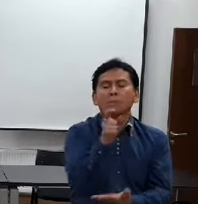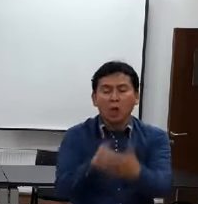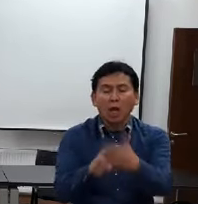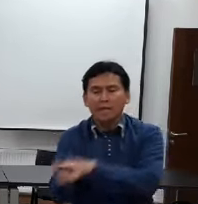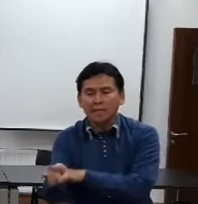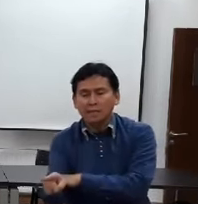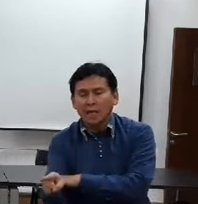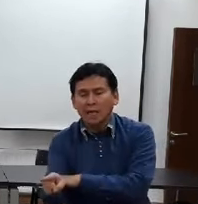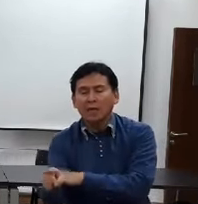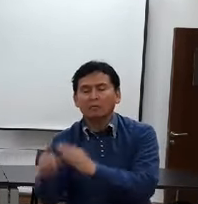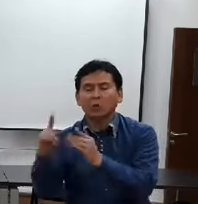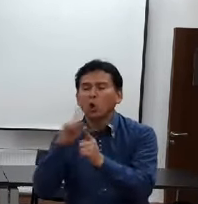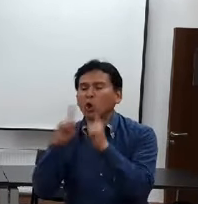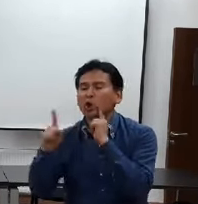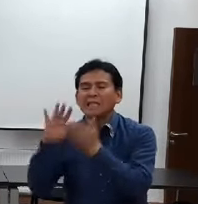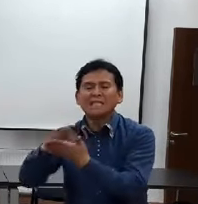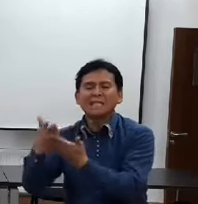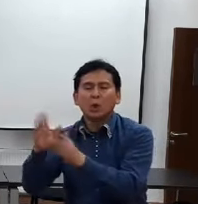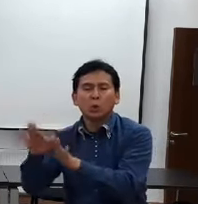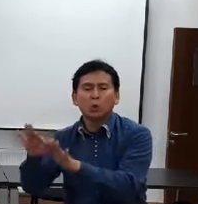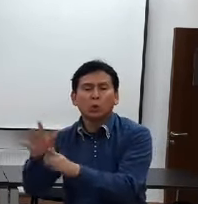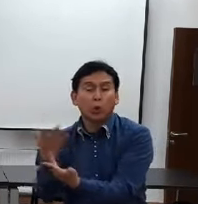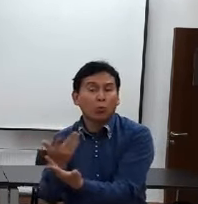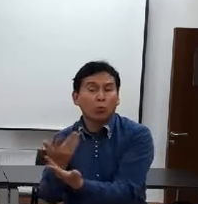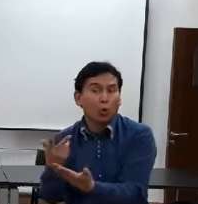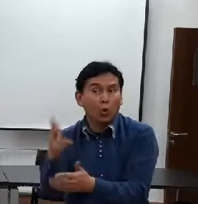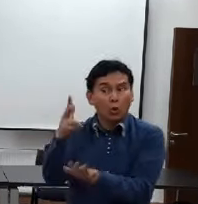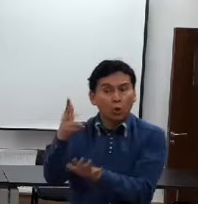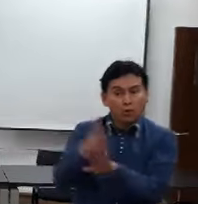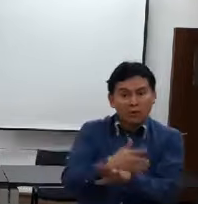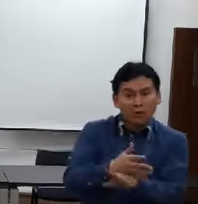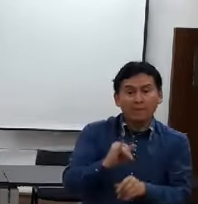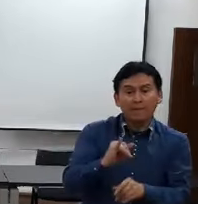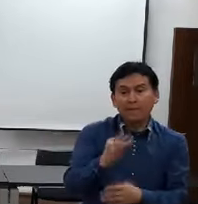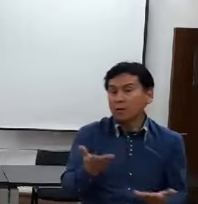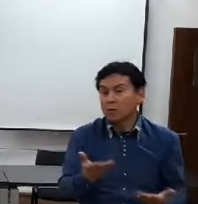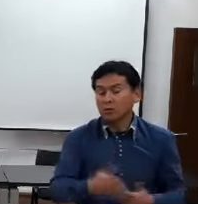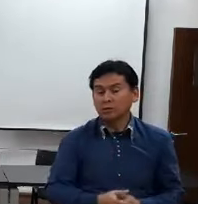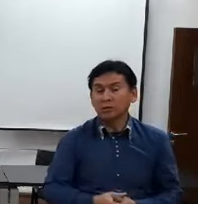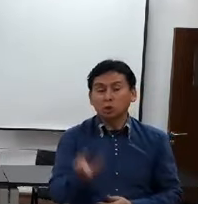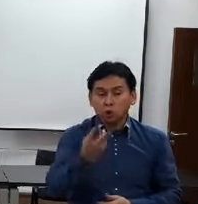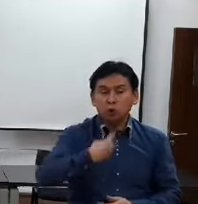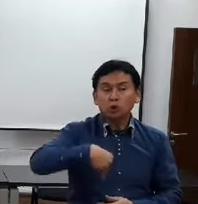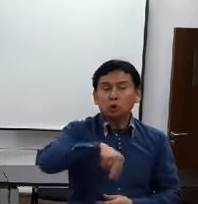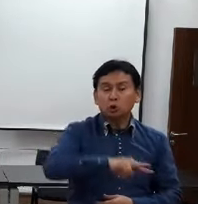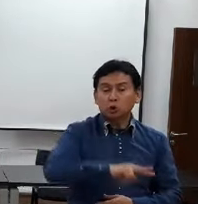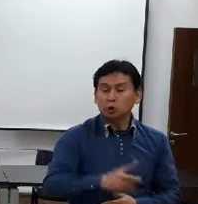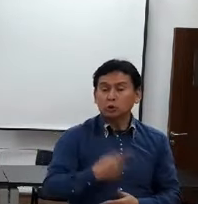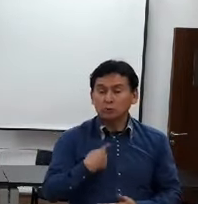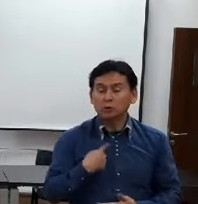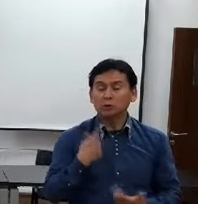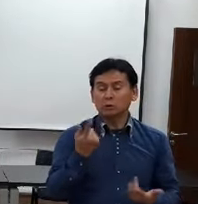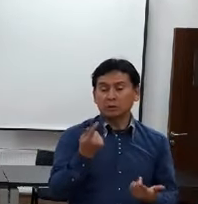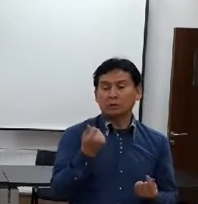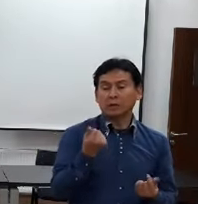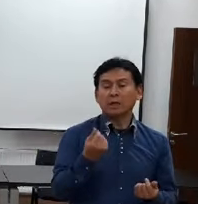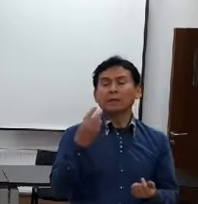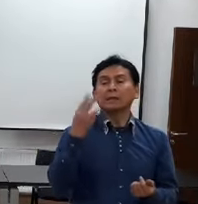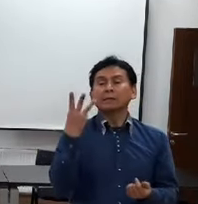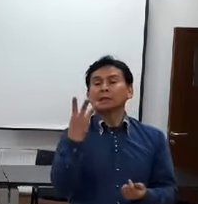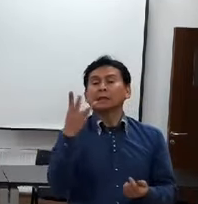recibir esta residencia sanitaria o al menos los ocho que han tenido que estar sí nosotros hemos determinado un valor de